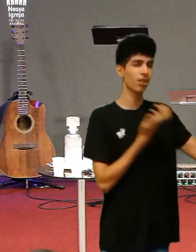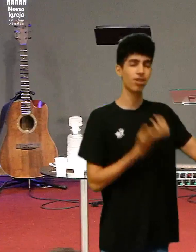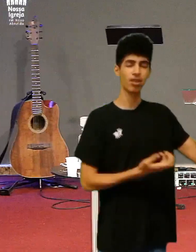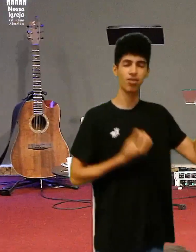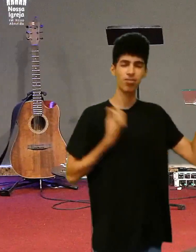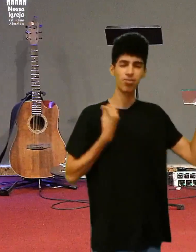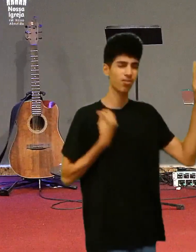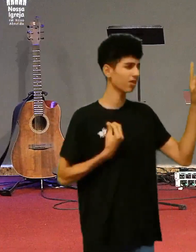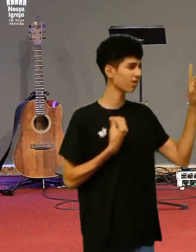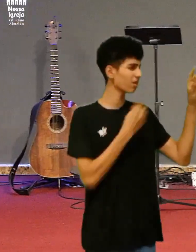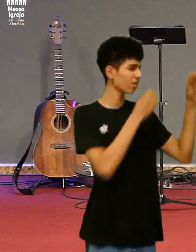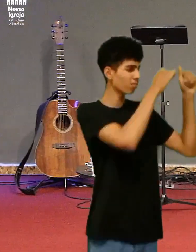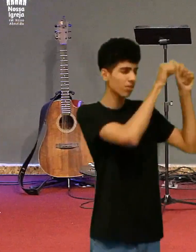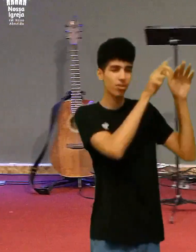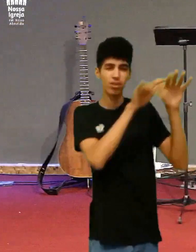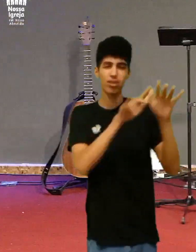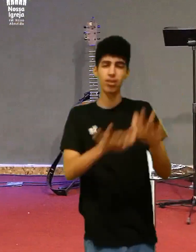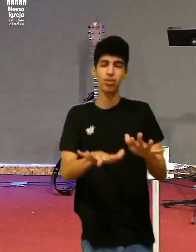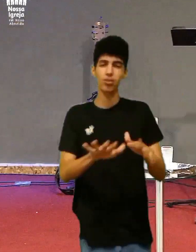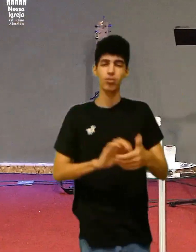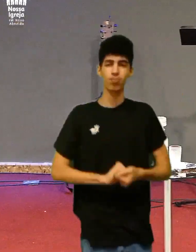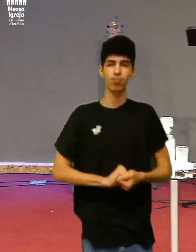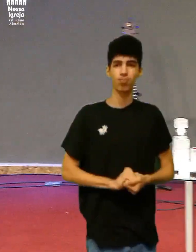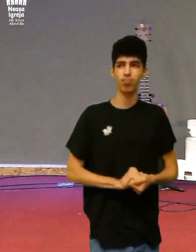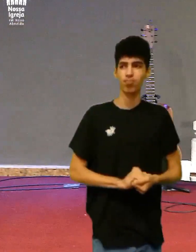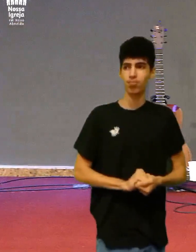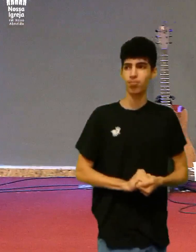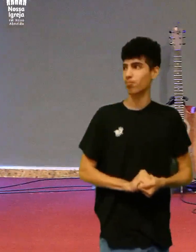você. Chega de morte.